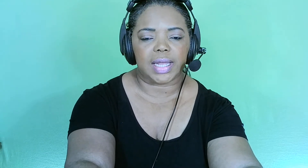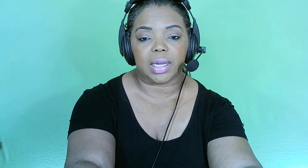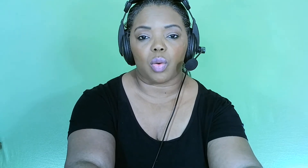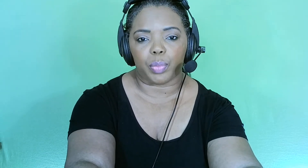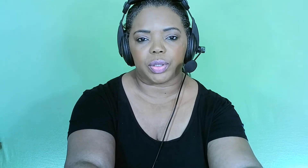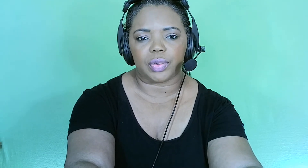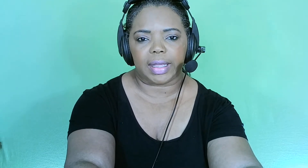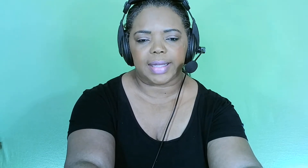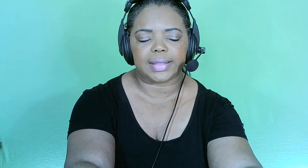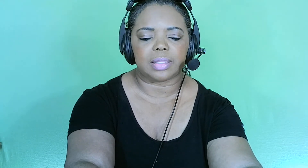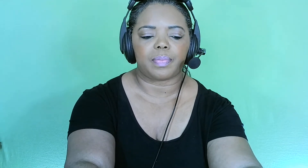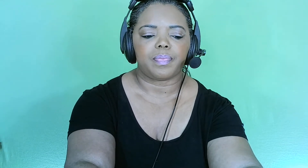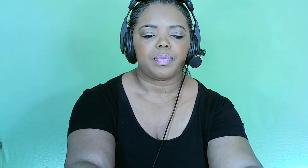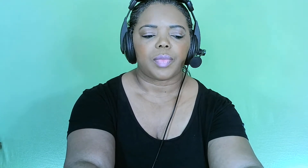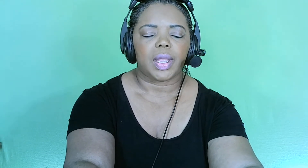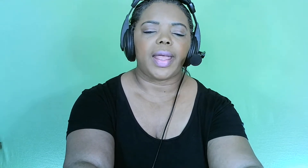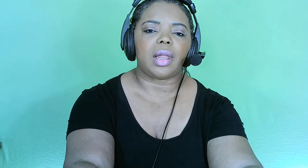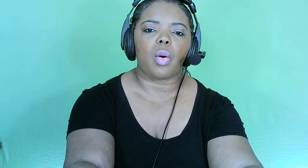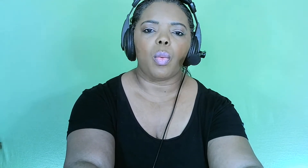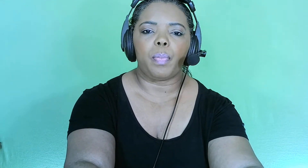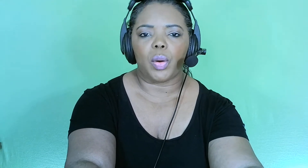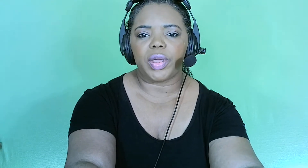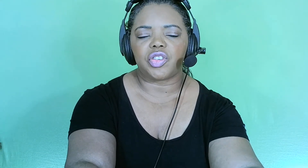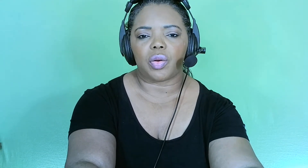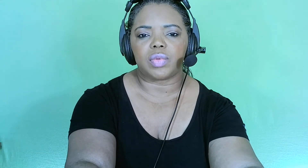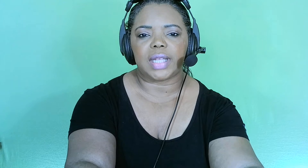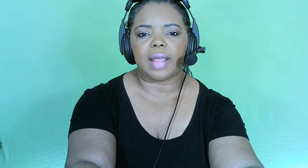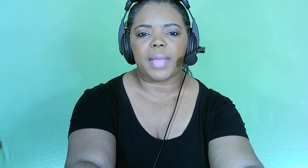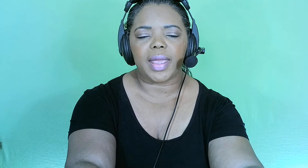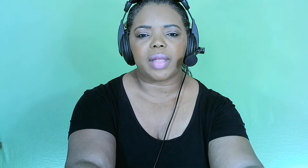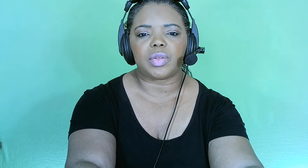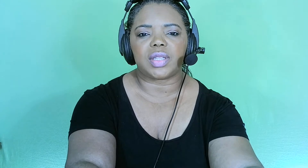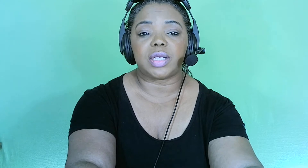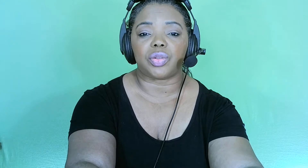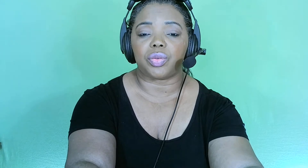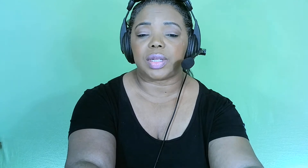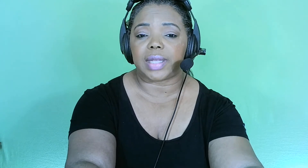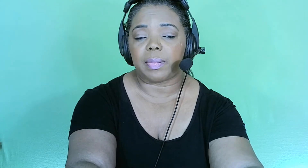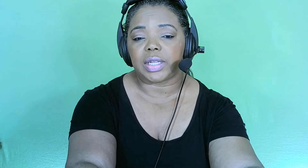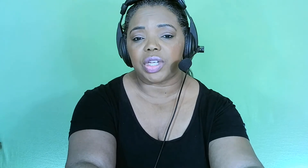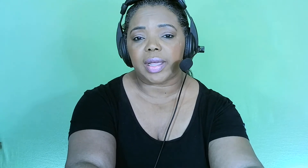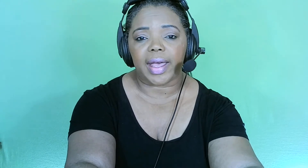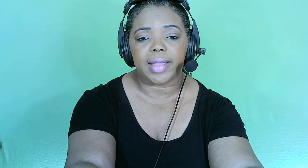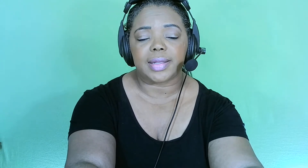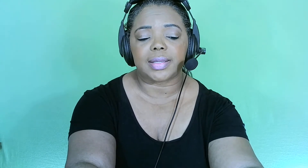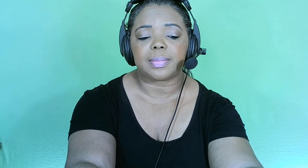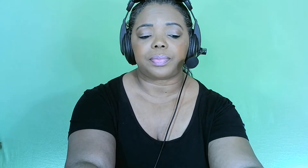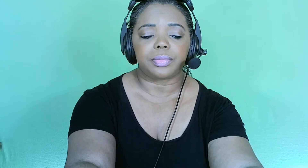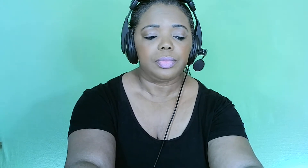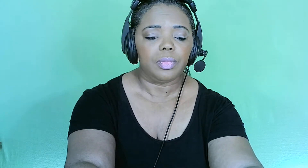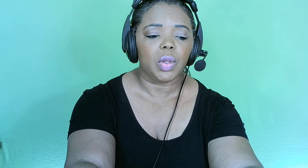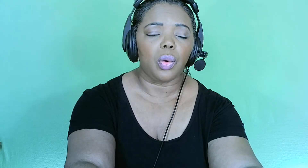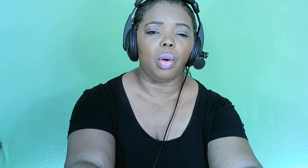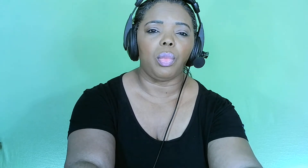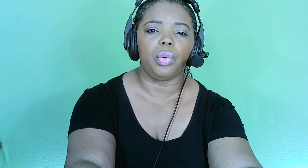a língua portuguesa, ela compõe de alguns elementos, estruturas gramaticais,